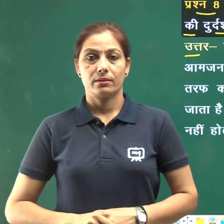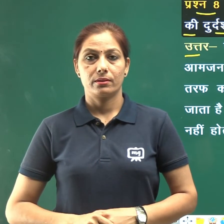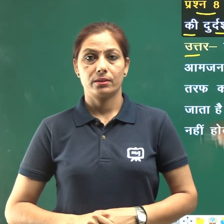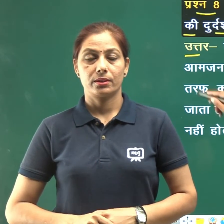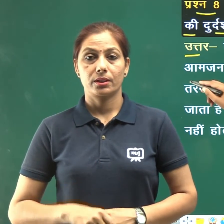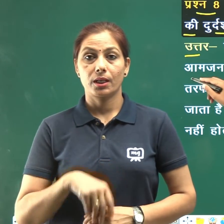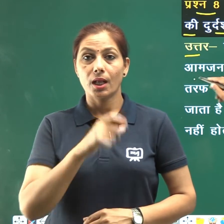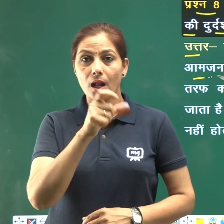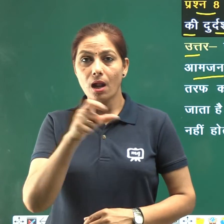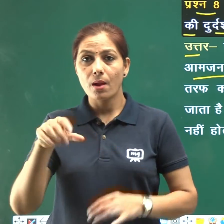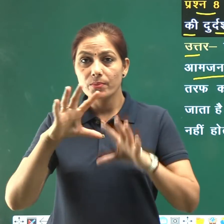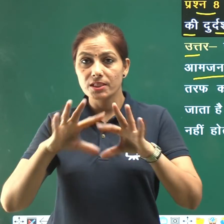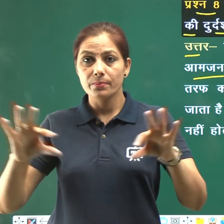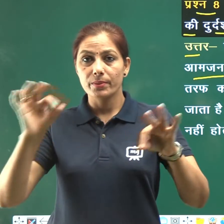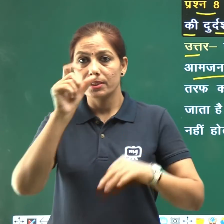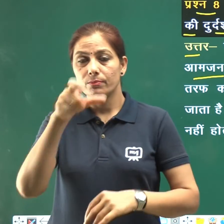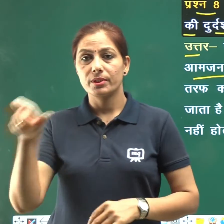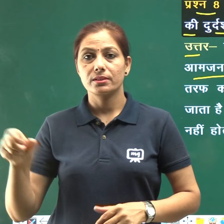आम जन की